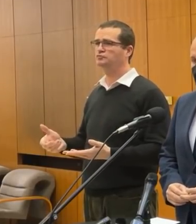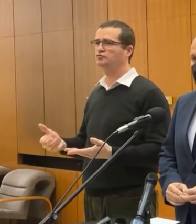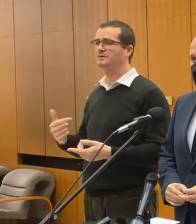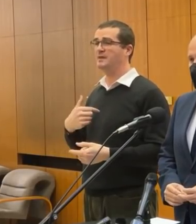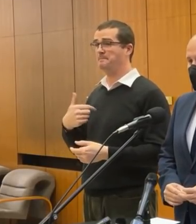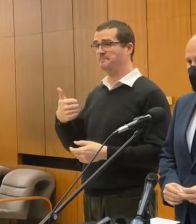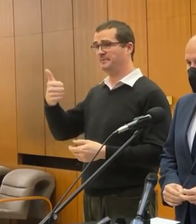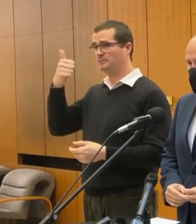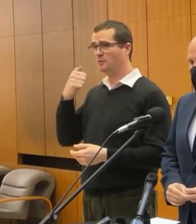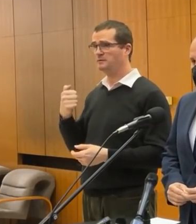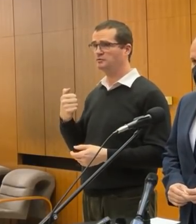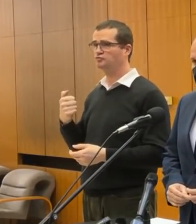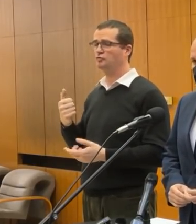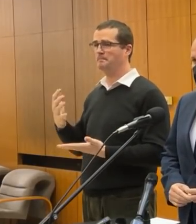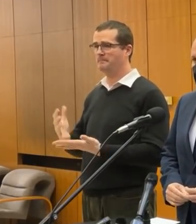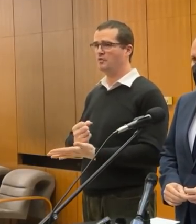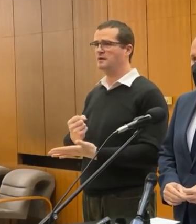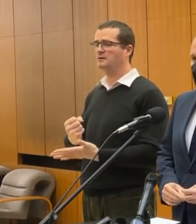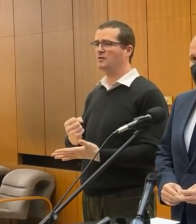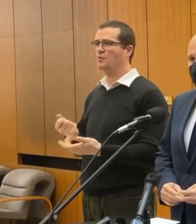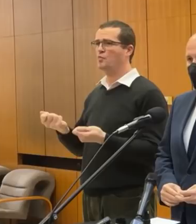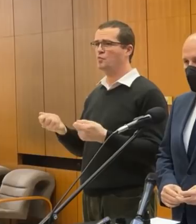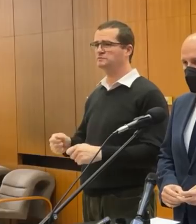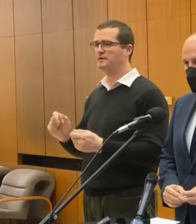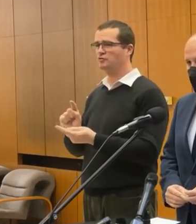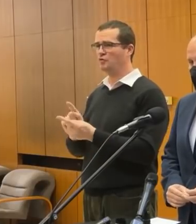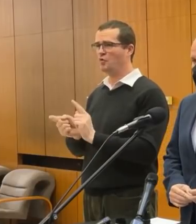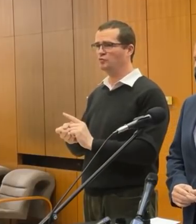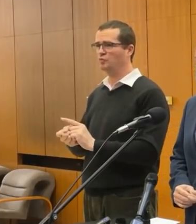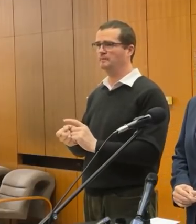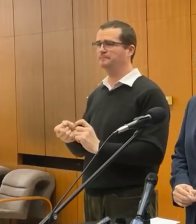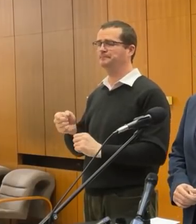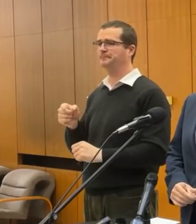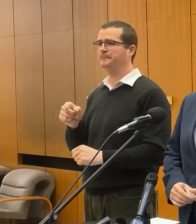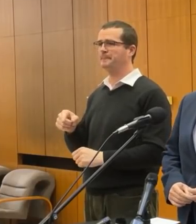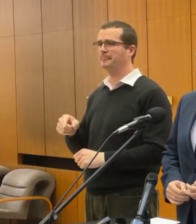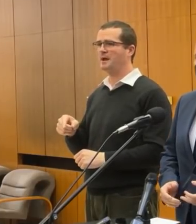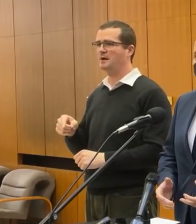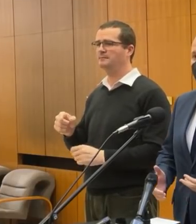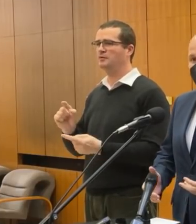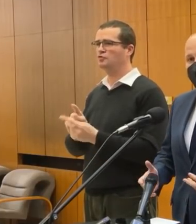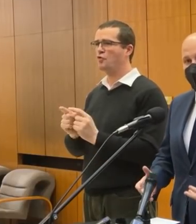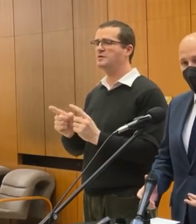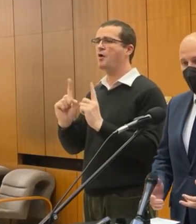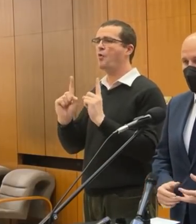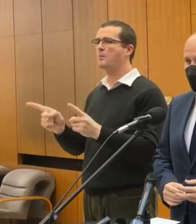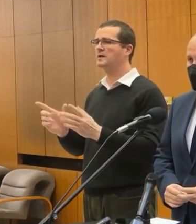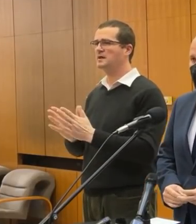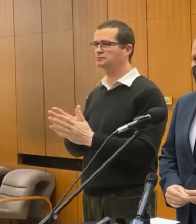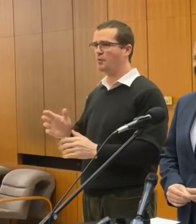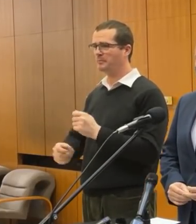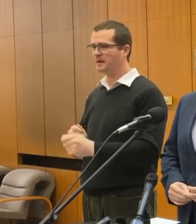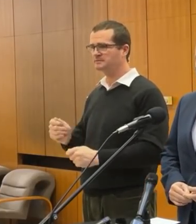sa nám minulý týždeň podarilo uzavrieť dohodu na dohode o obrannej